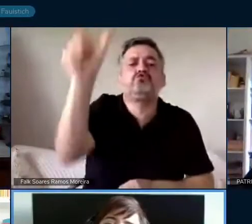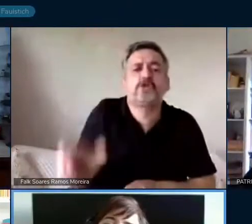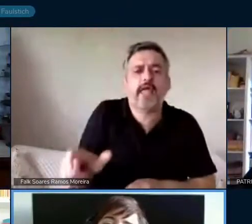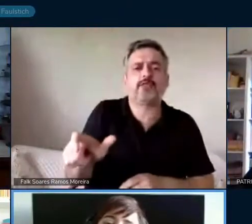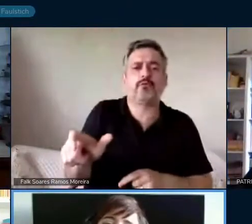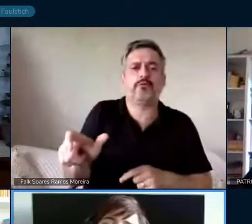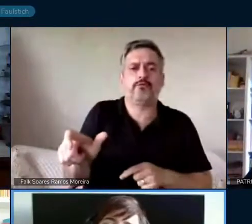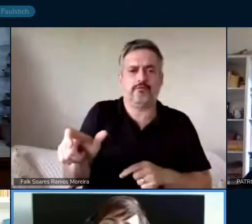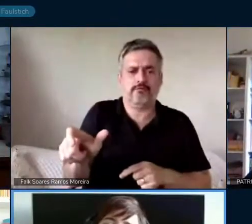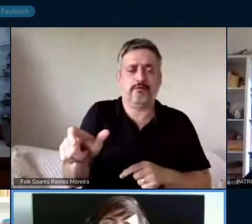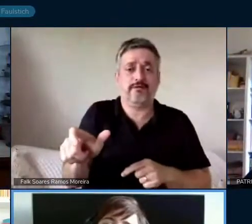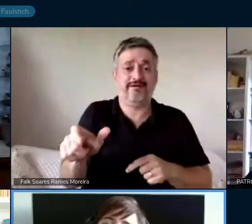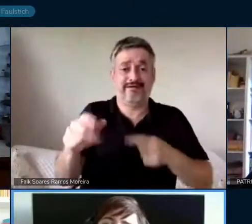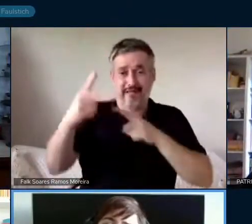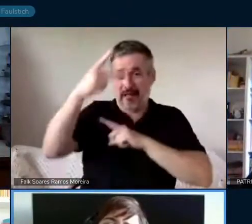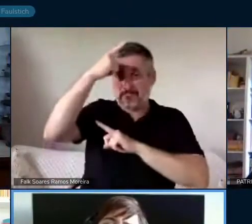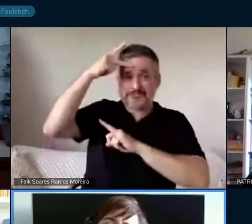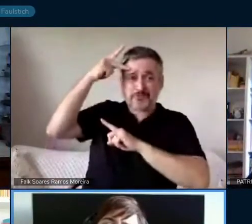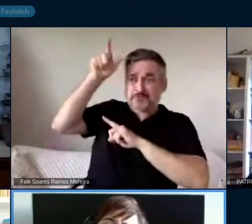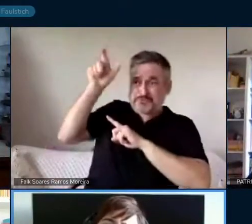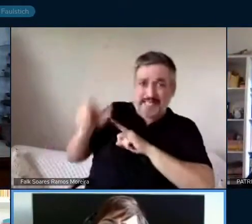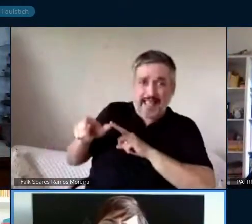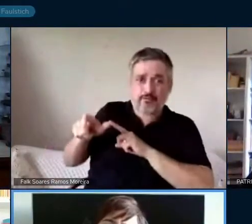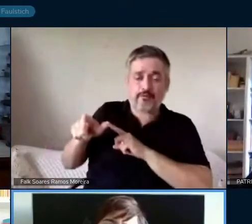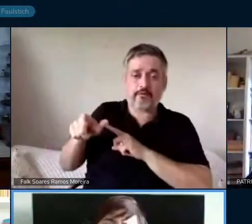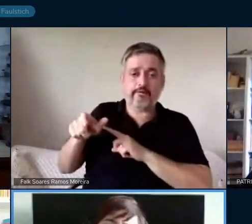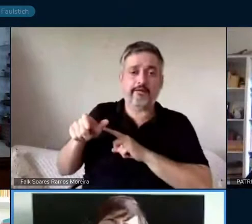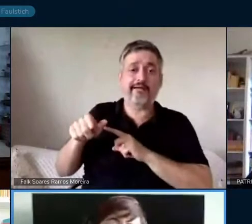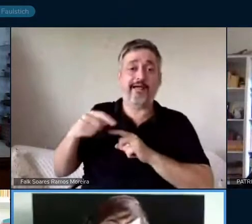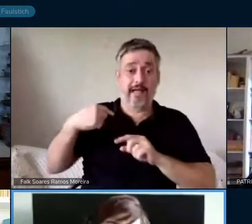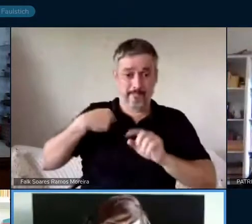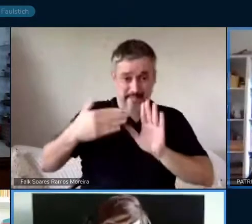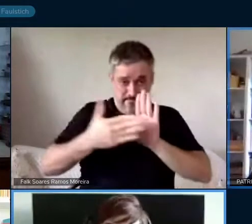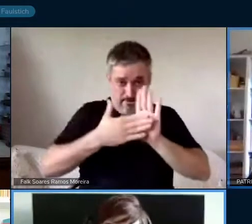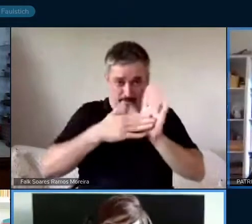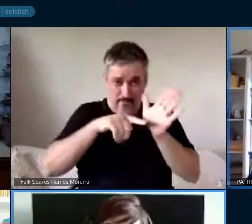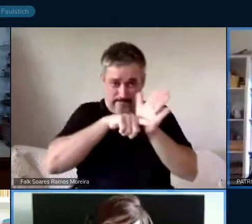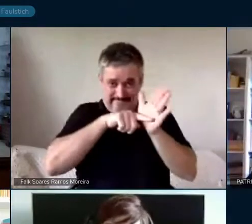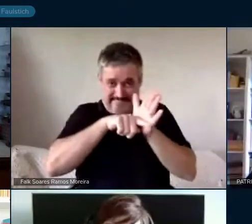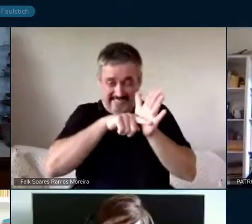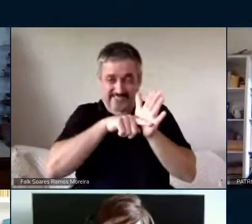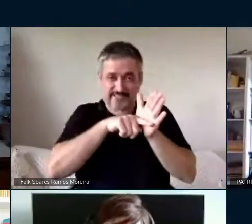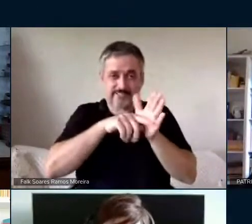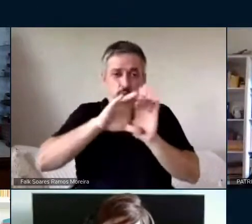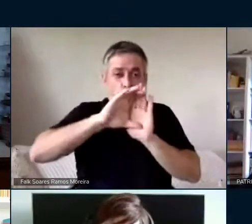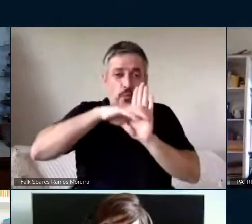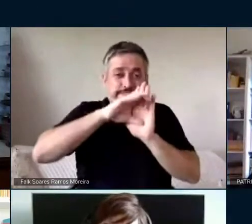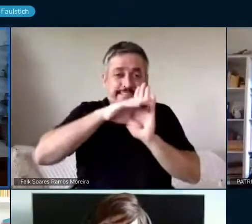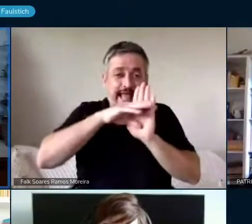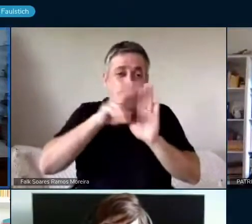e colocava, por que você, esse sinal de sujeito como pessoa?